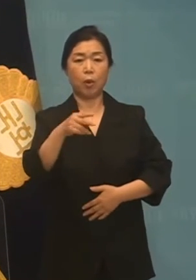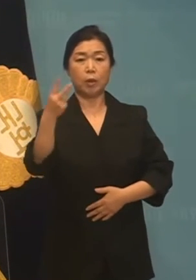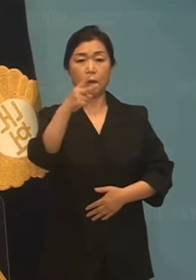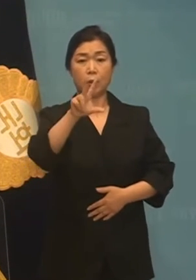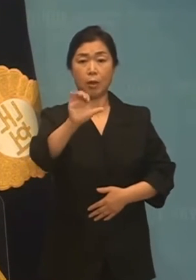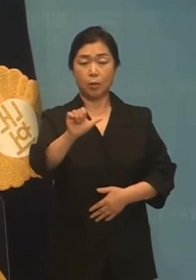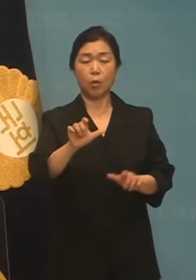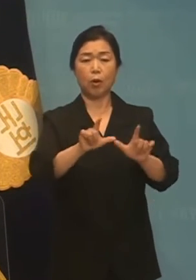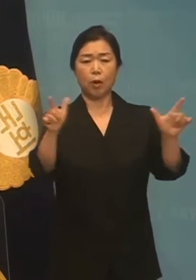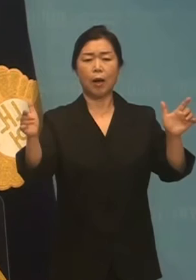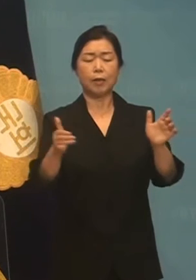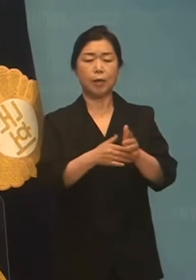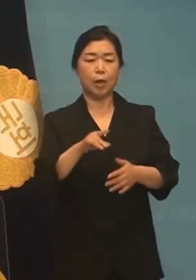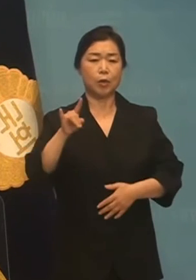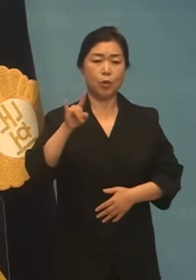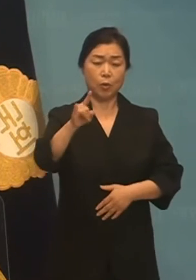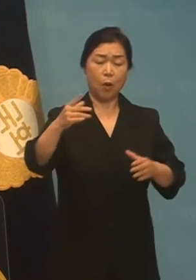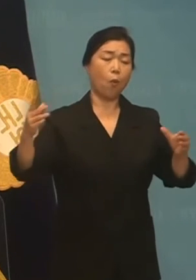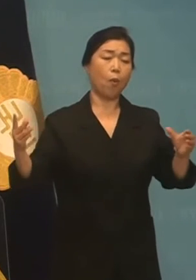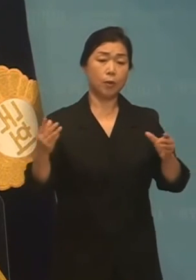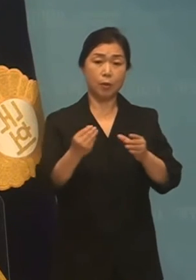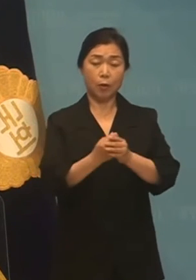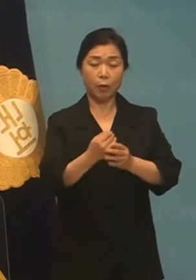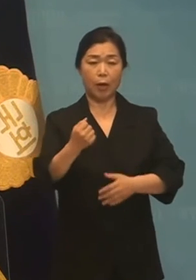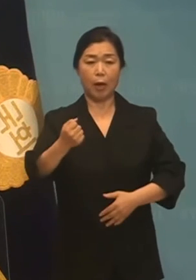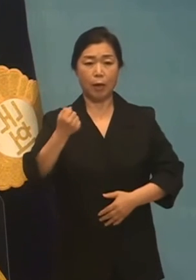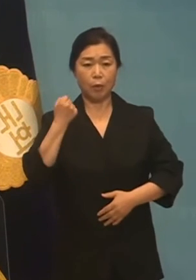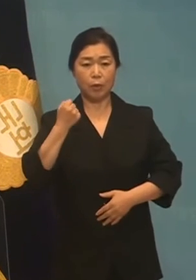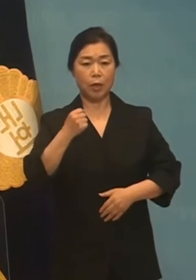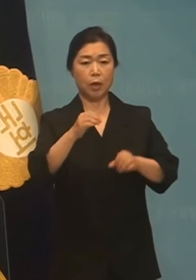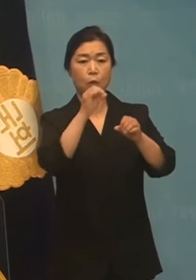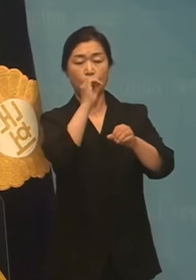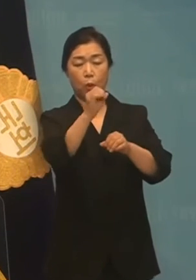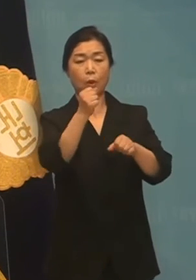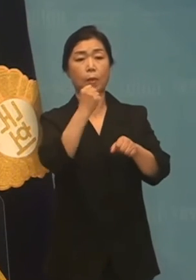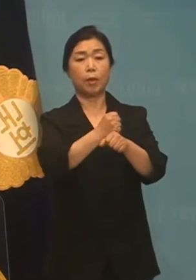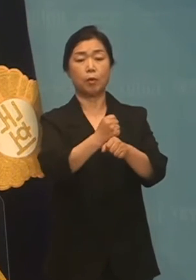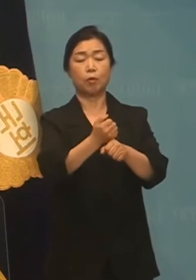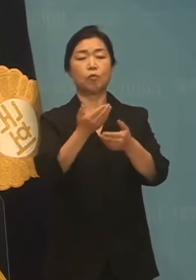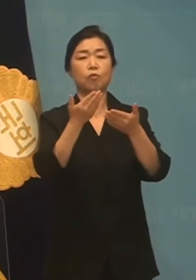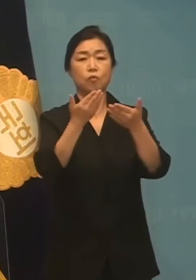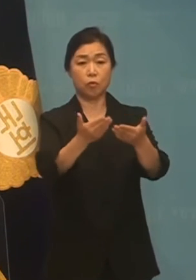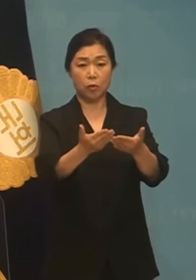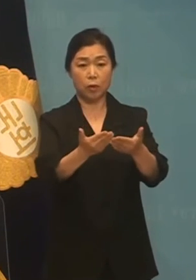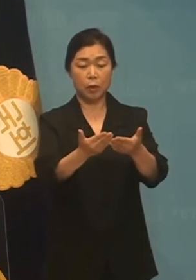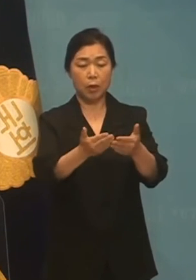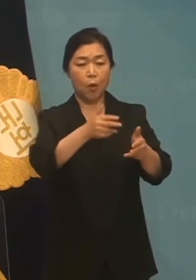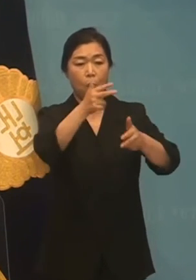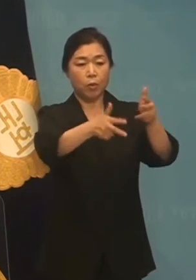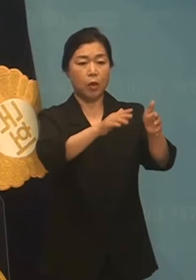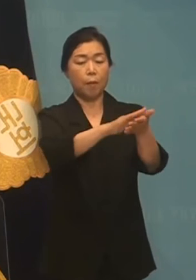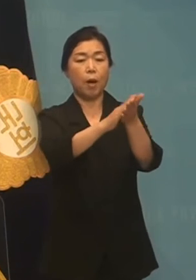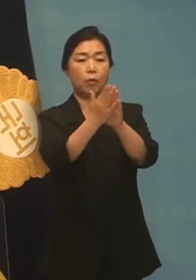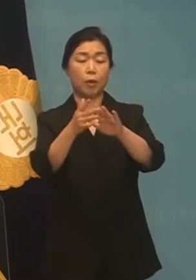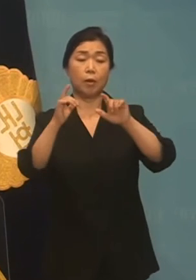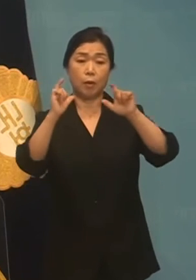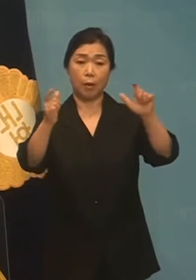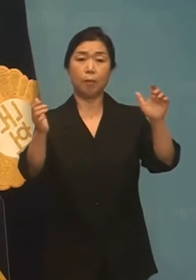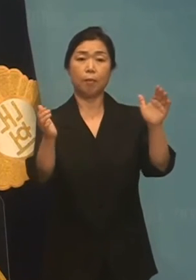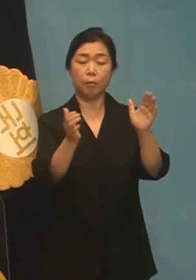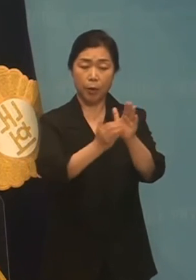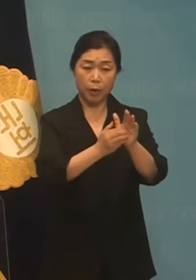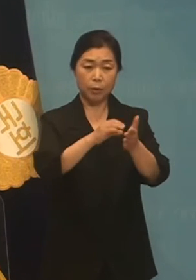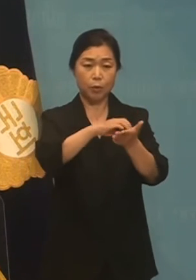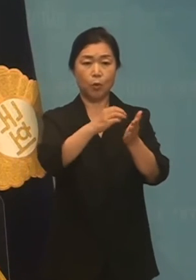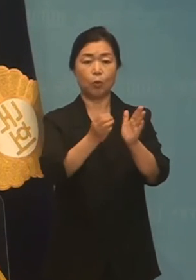2045년까지는 현대차 전체를 에너지 제로 공장으로 바꾸겠다고 하는 선언을 할